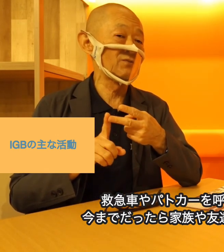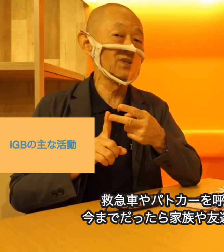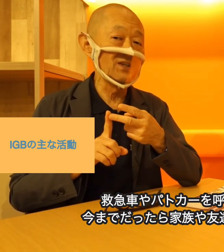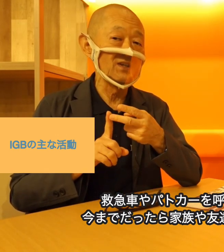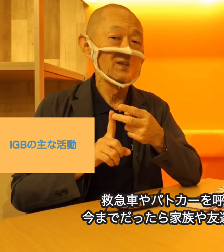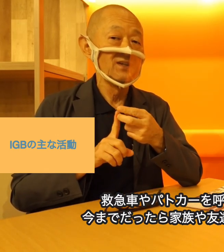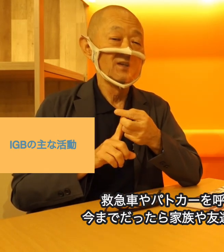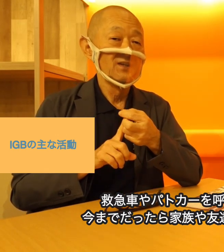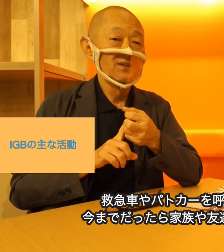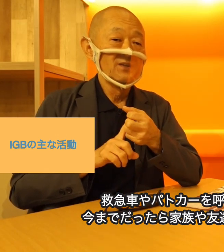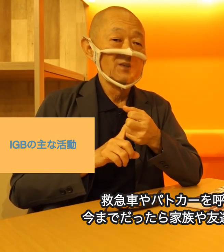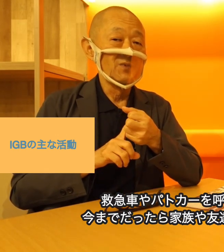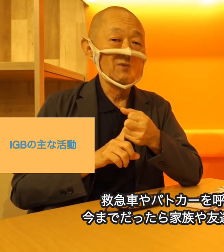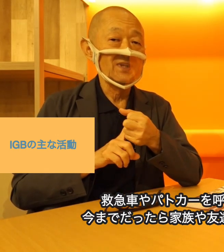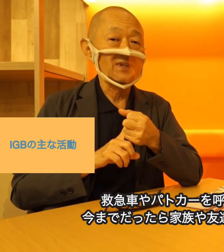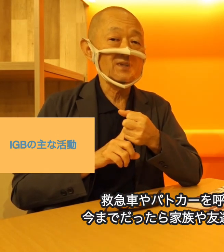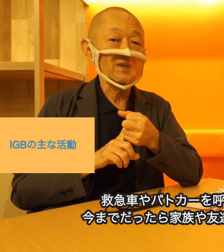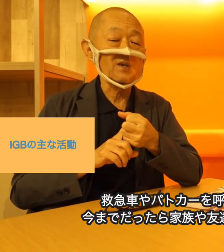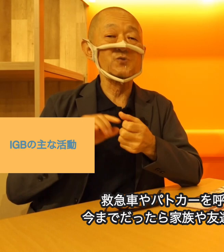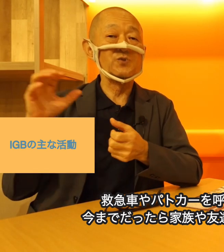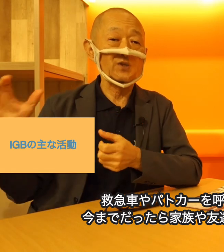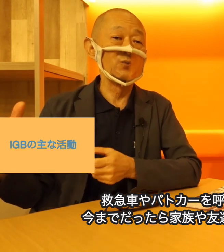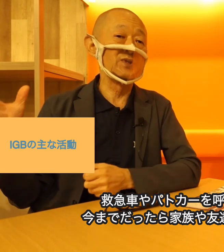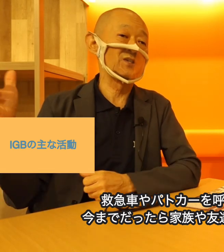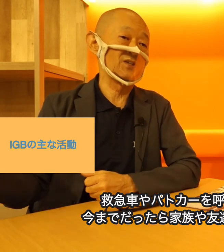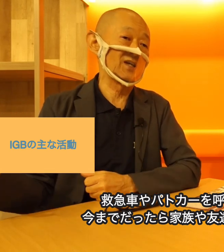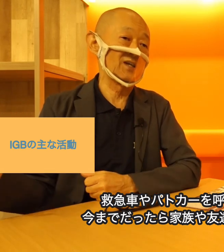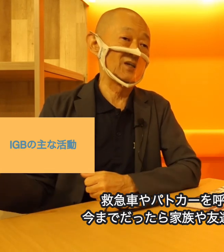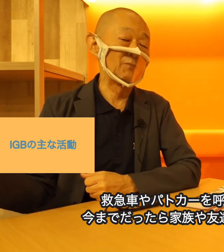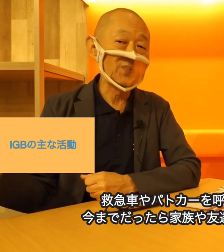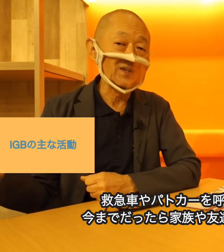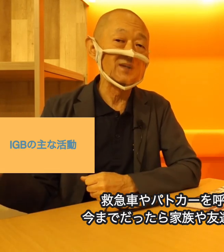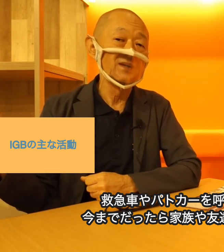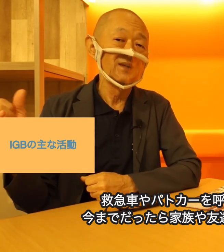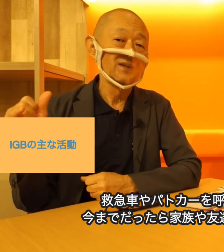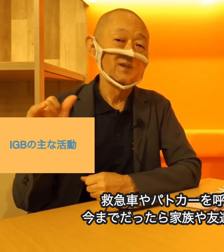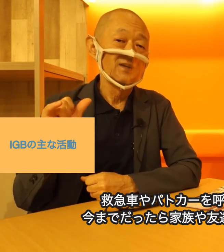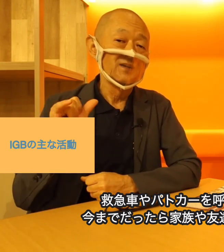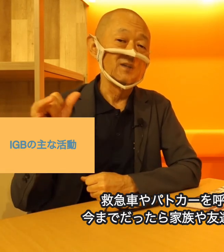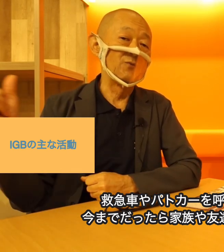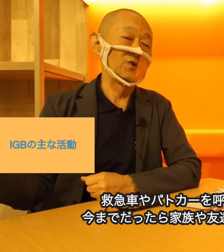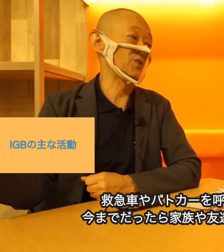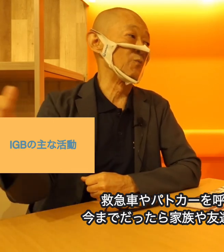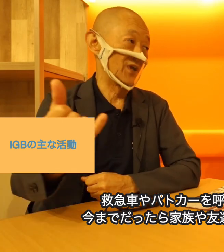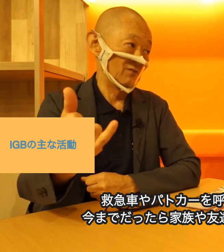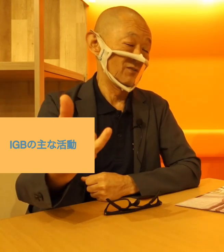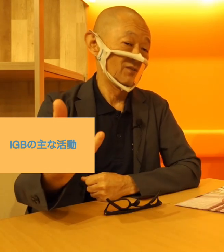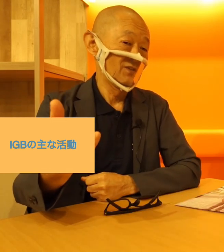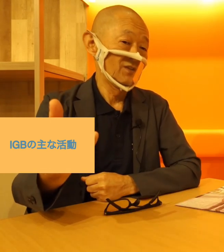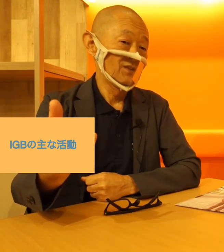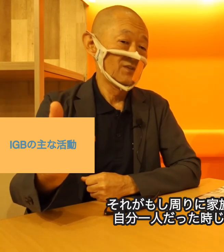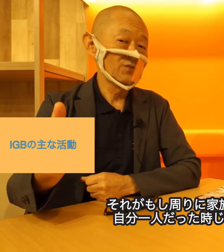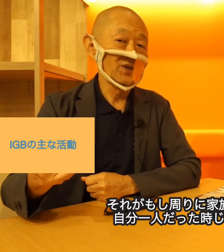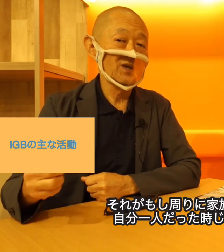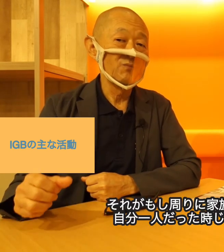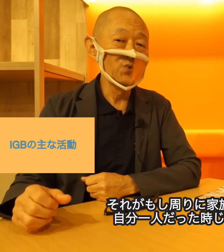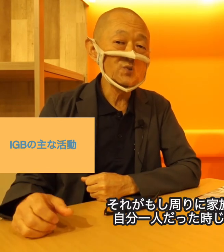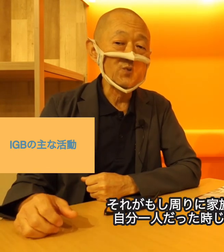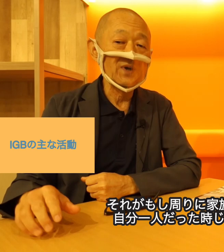に、今までだったら家族や友達からやっぱり電話をしてもらう、それがもしも周り